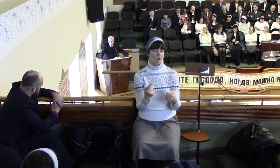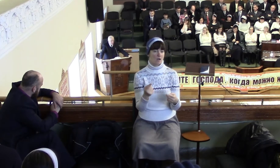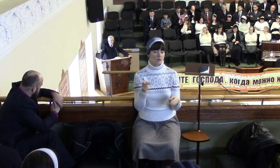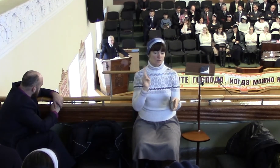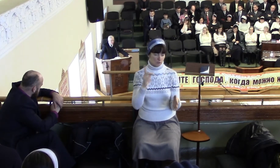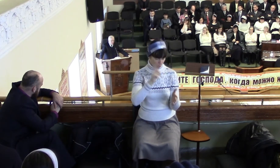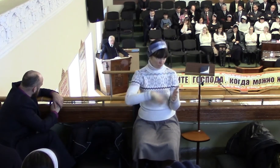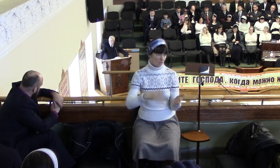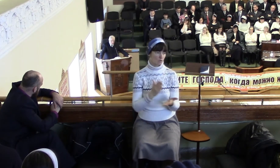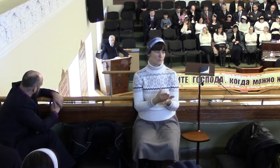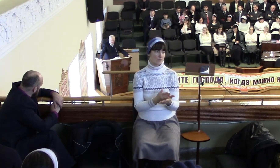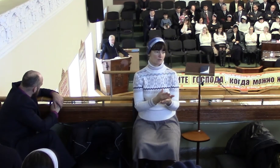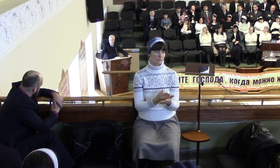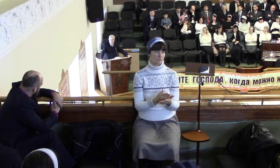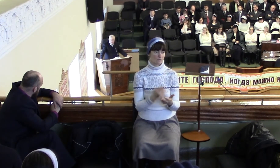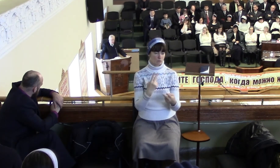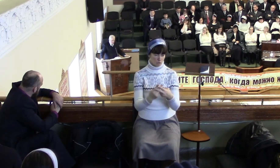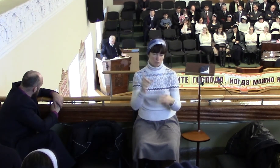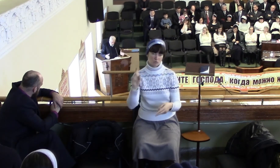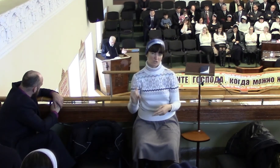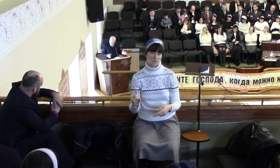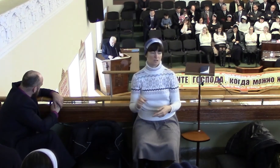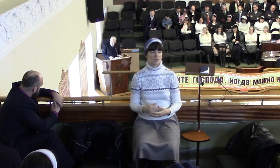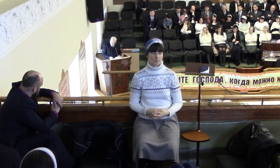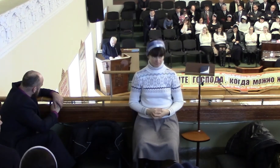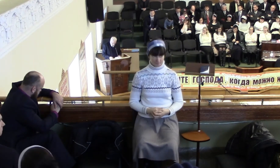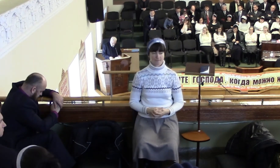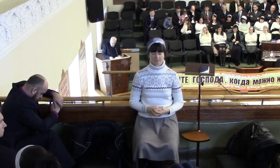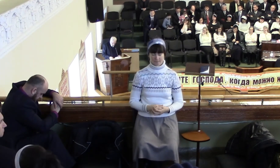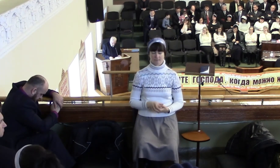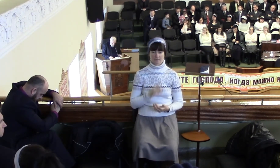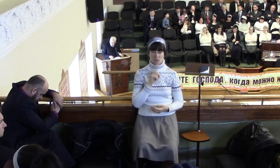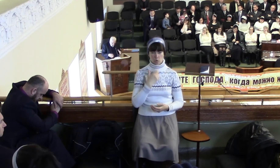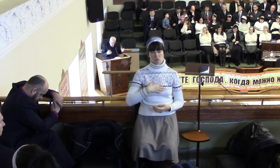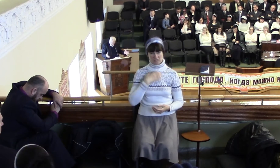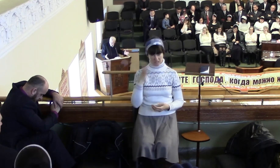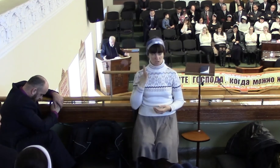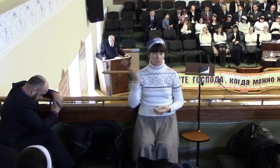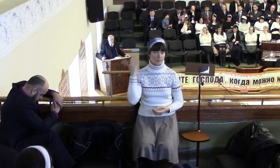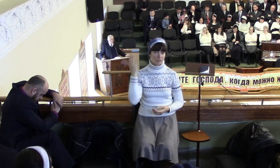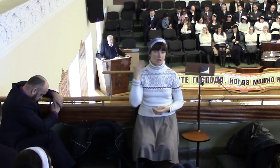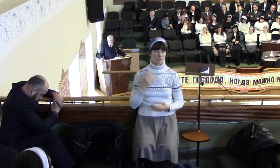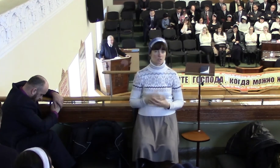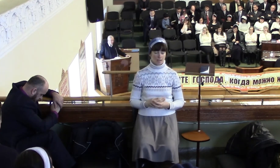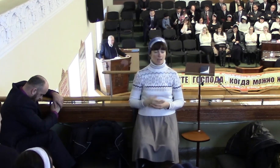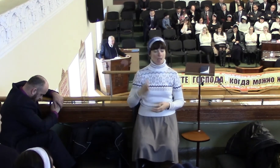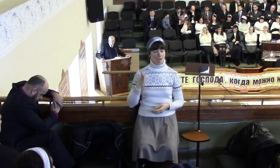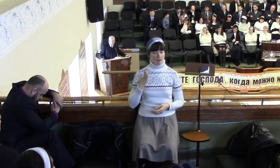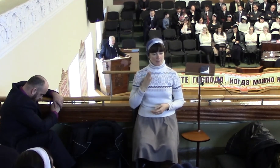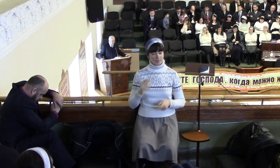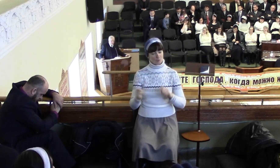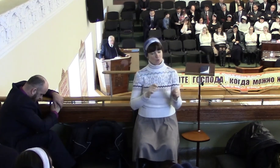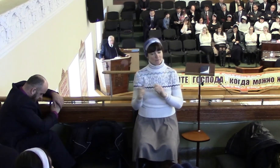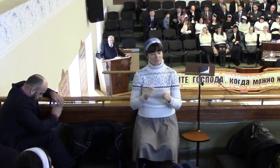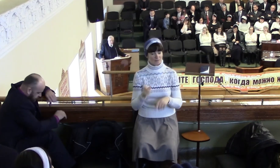5 детей, все верующие. И Леонид Викторович был руководителем молодежи, позже был избран